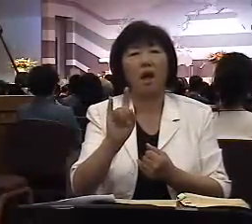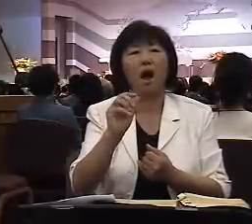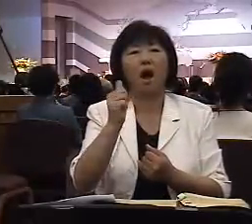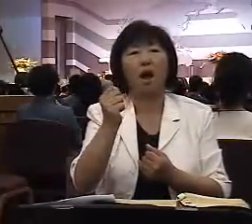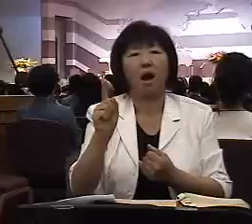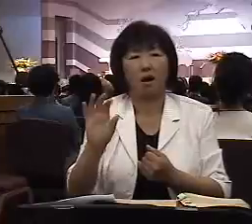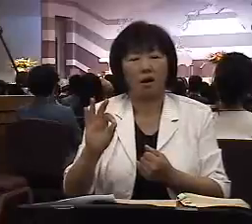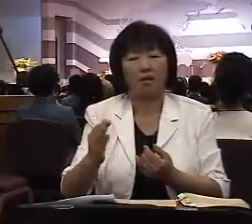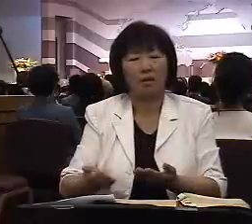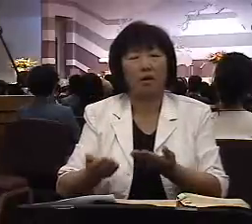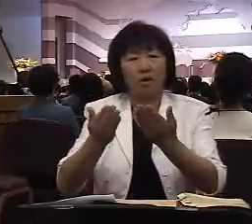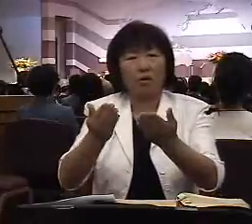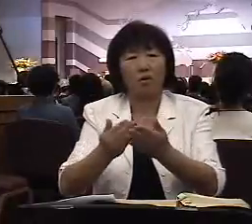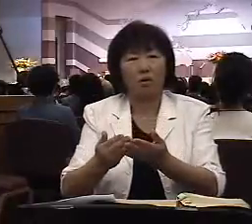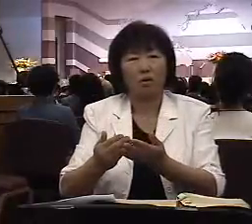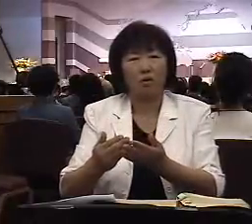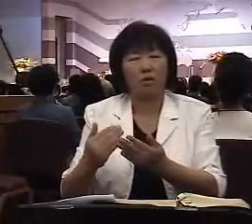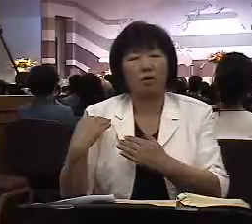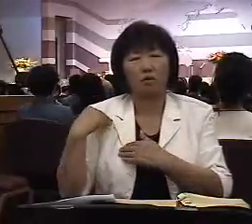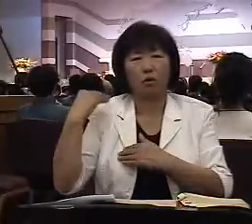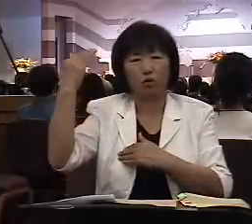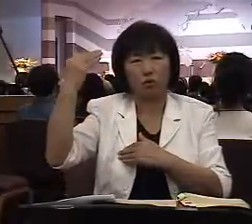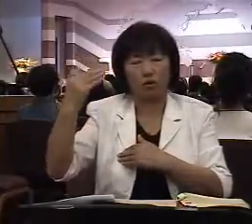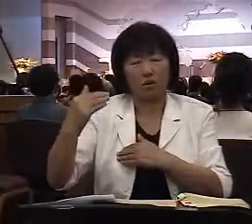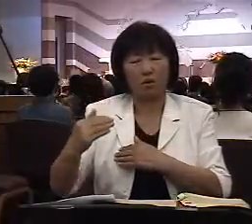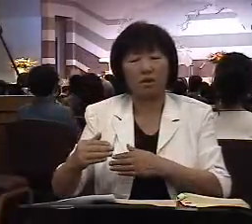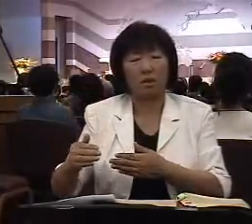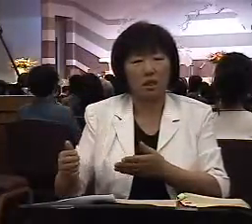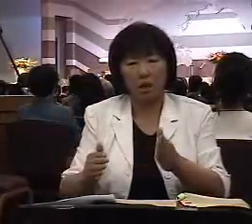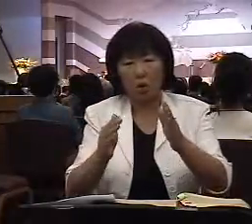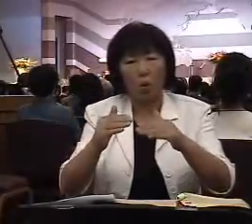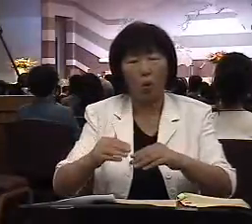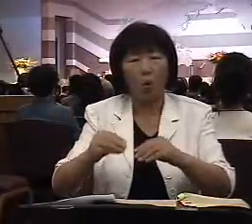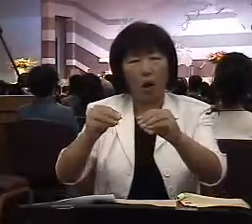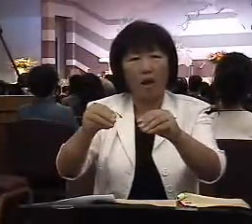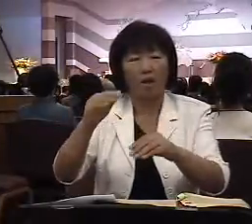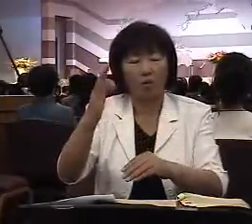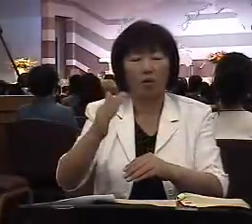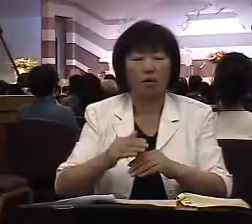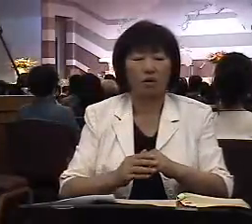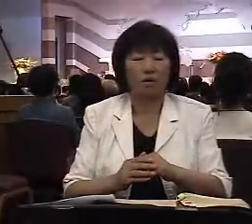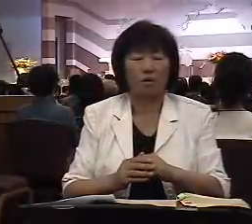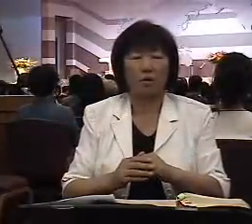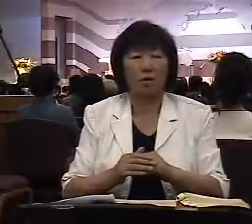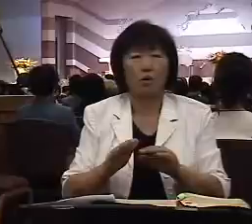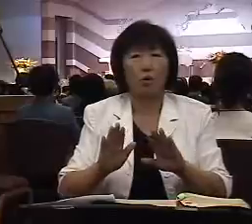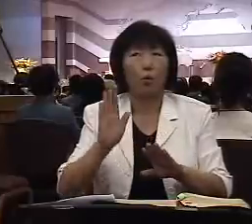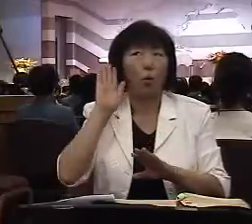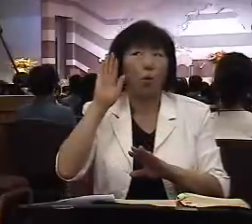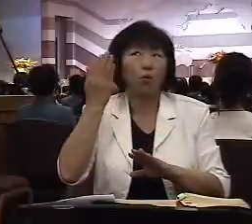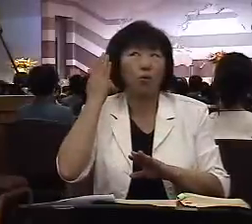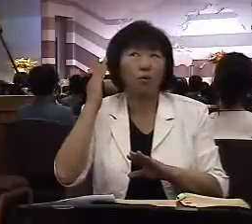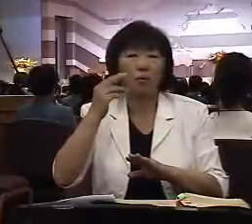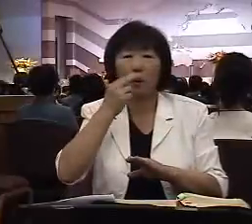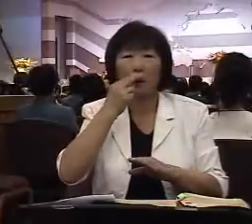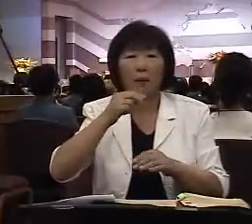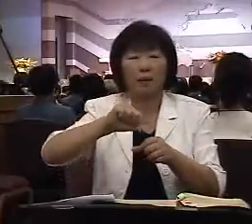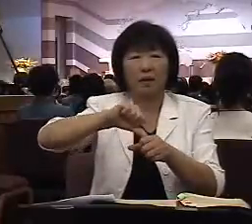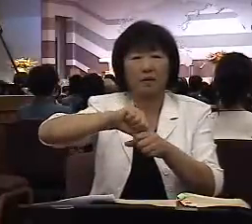성장의 길까지 가야 되는 줄로 믿는 것입니다. 요즘 여러분 기름값이 4불이